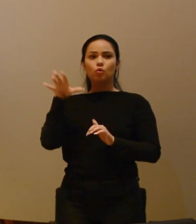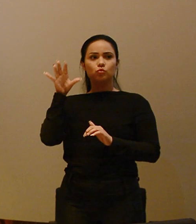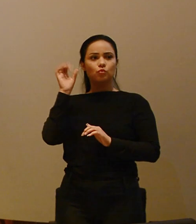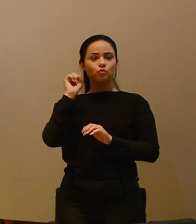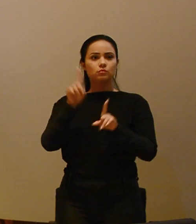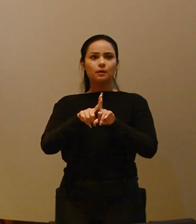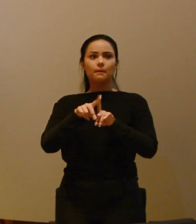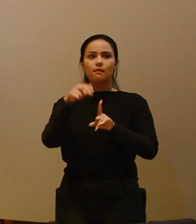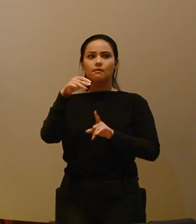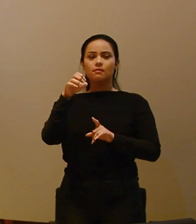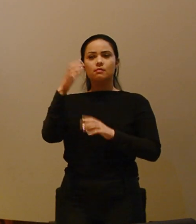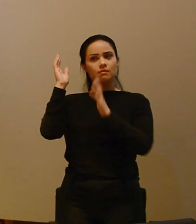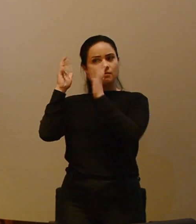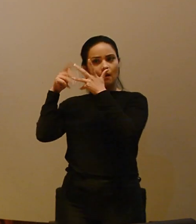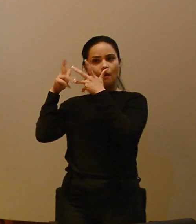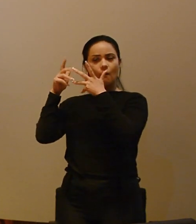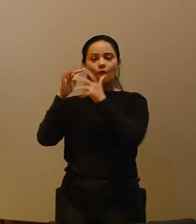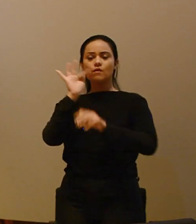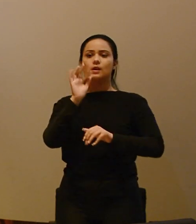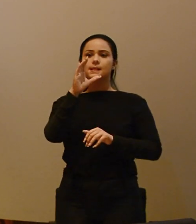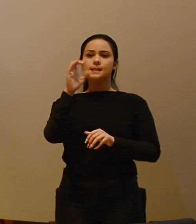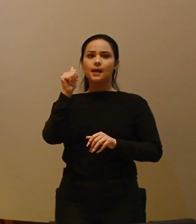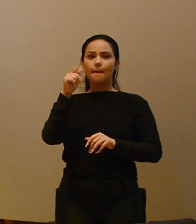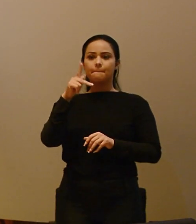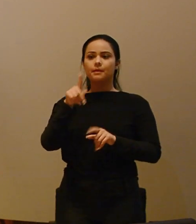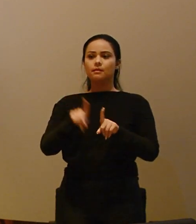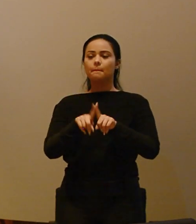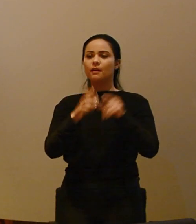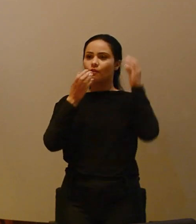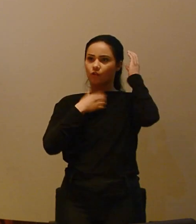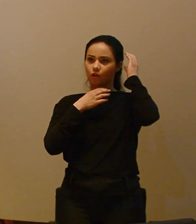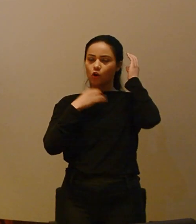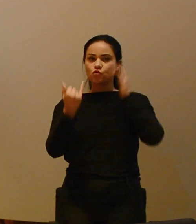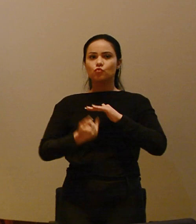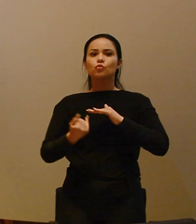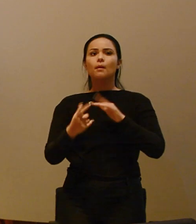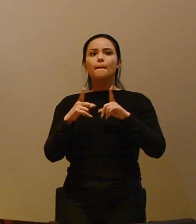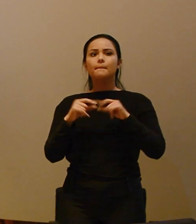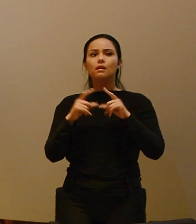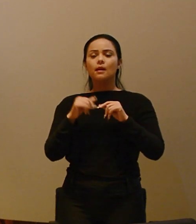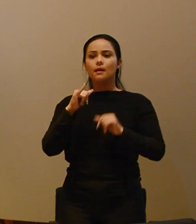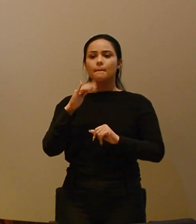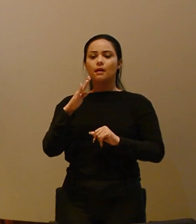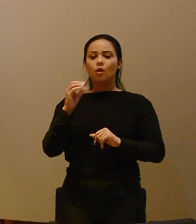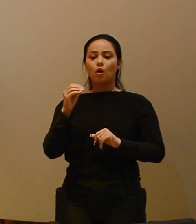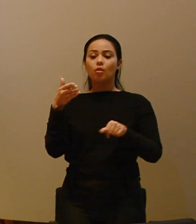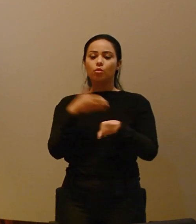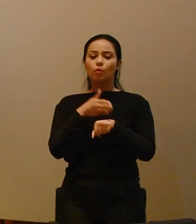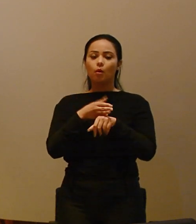e otoneurologia da Faculdade CEAP. Fonoaudiólogo do Instituto Brasiliense de Otorrino, IBO, atuando